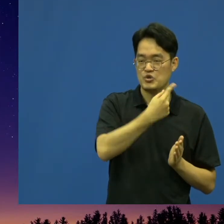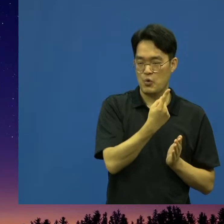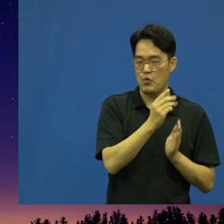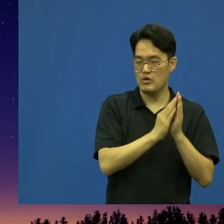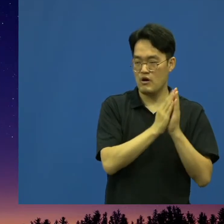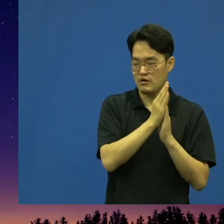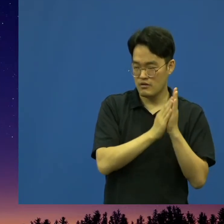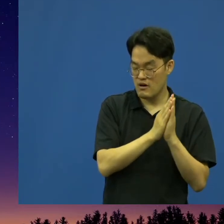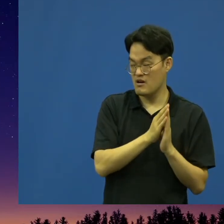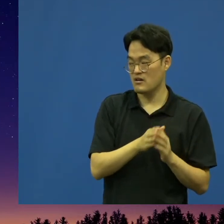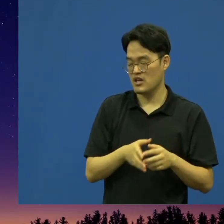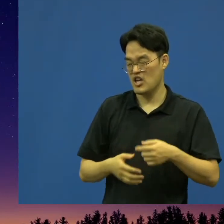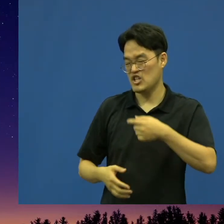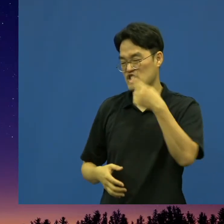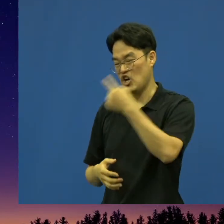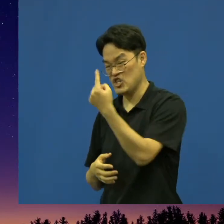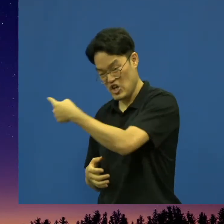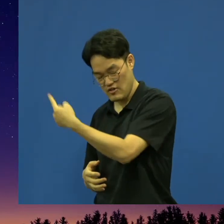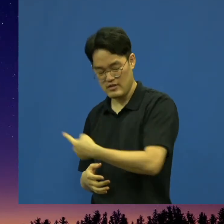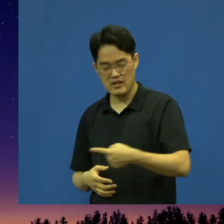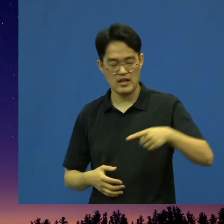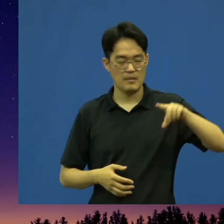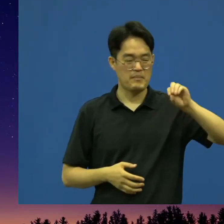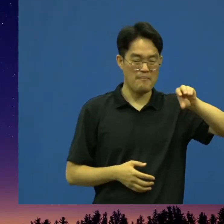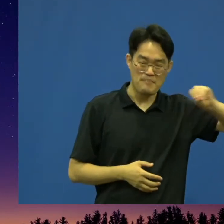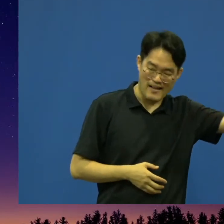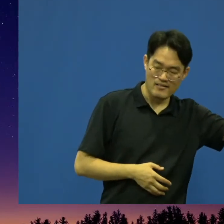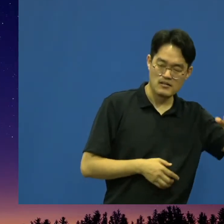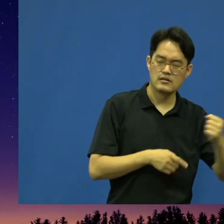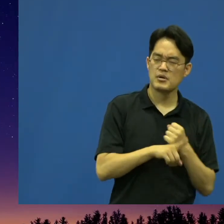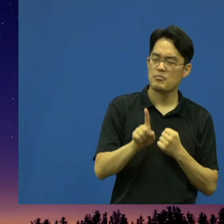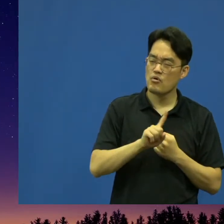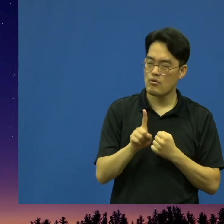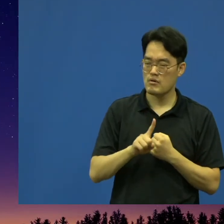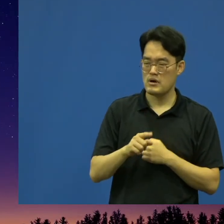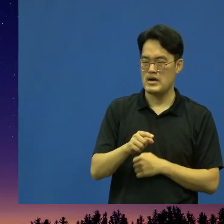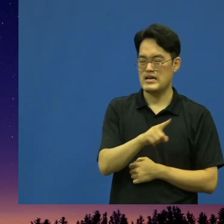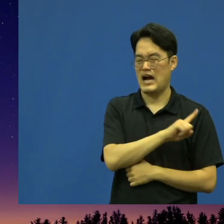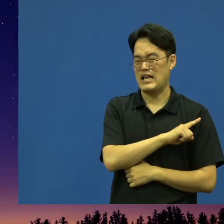이 천천히요 만만은 그 시대의 가장 큰 숫자예요.